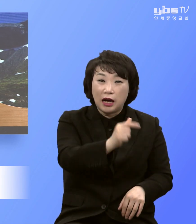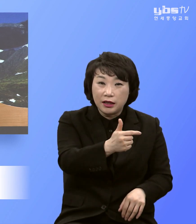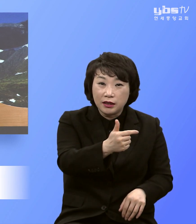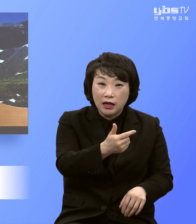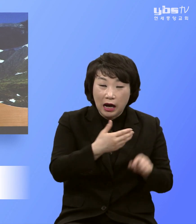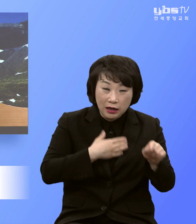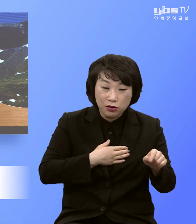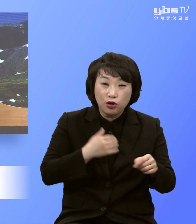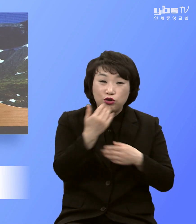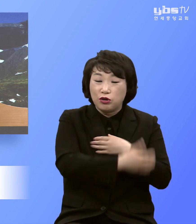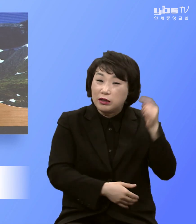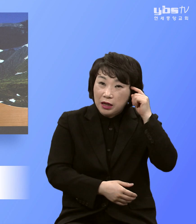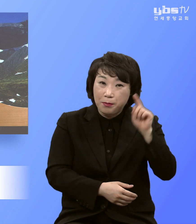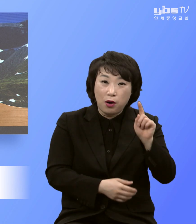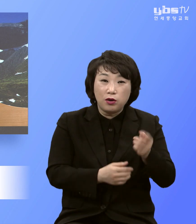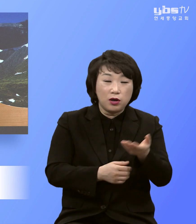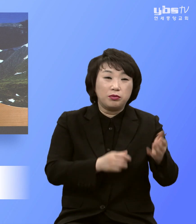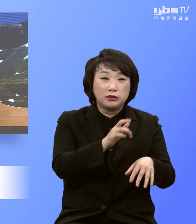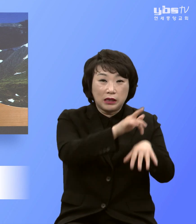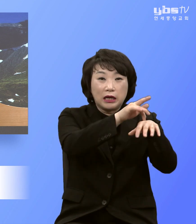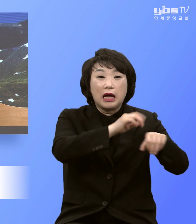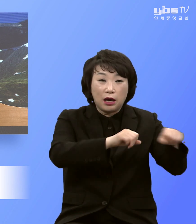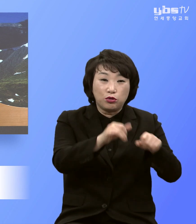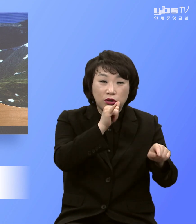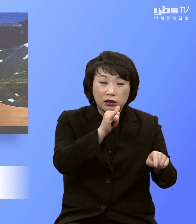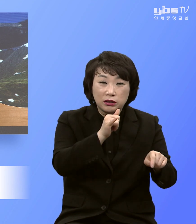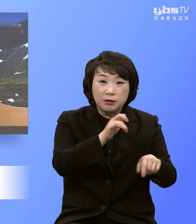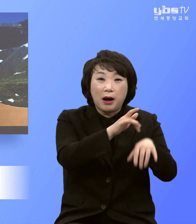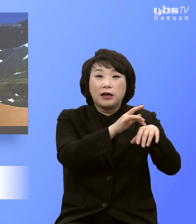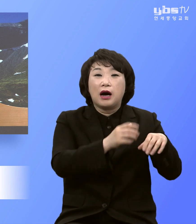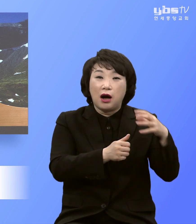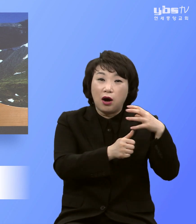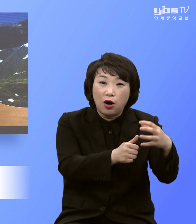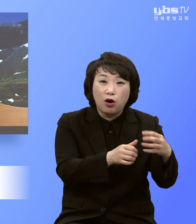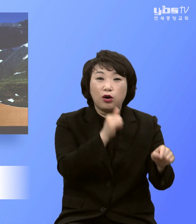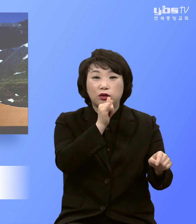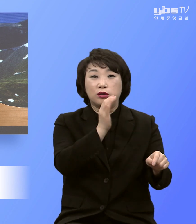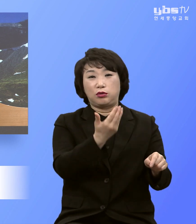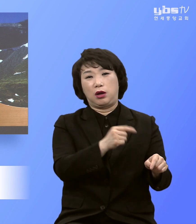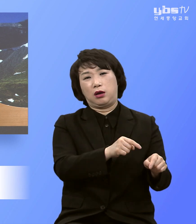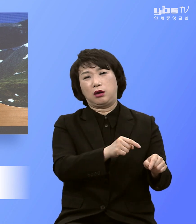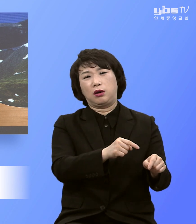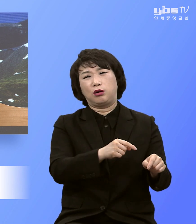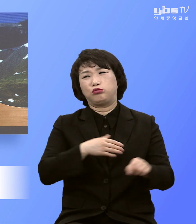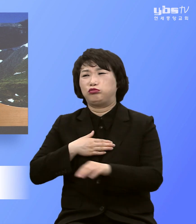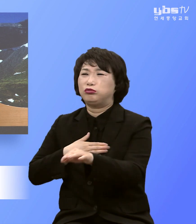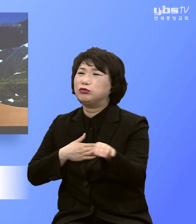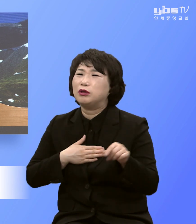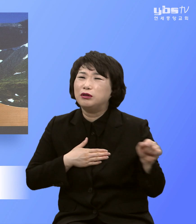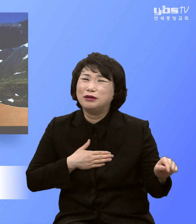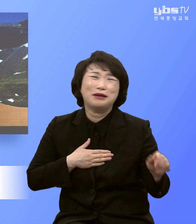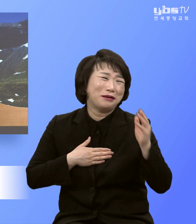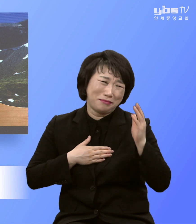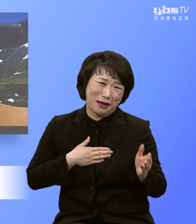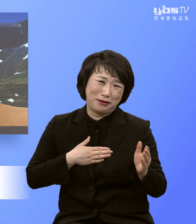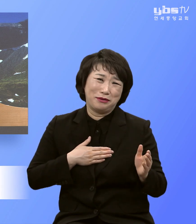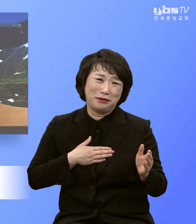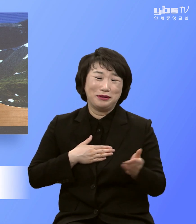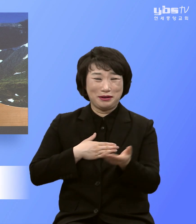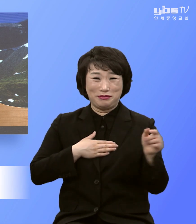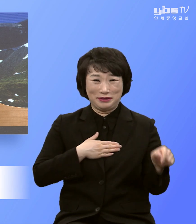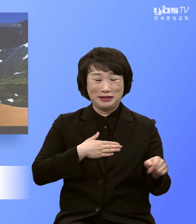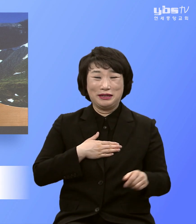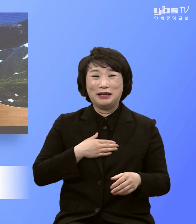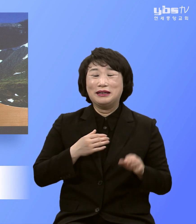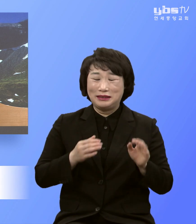생각은 사단적 행동을 하는, 사단이 사용하는 도구라는 것입니다. 우리는 여러분, 사단적 행동의